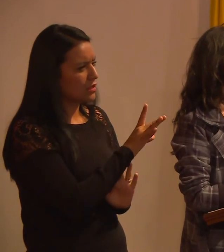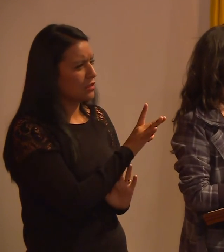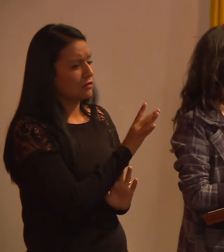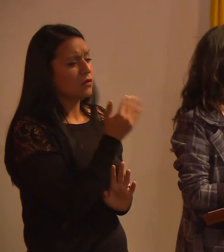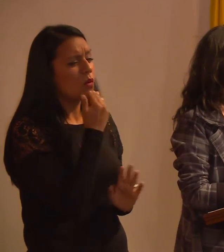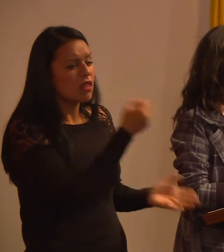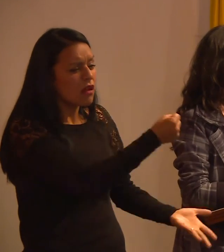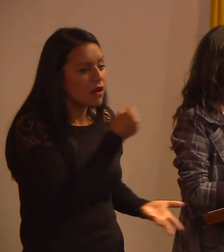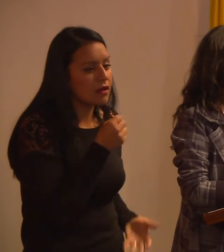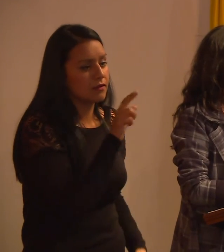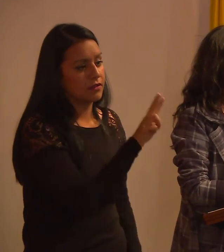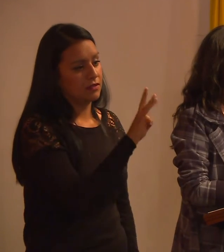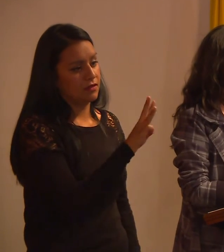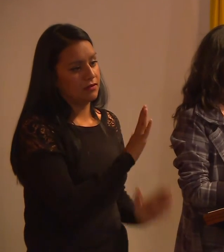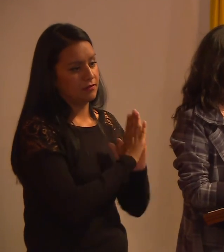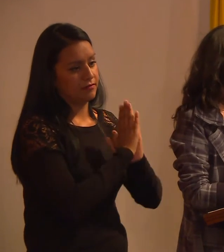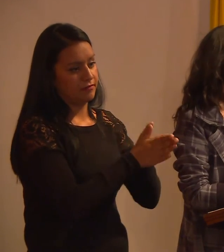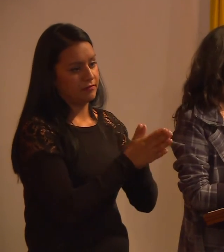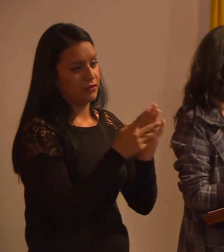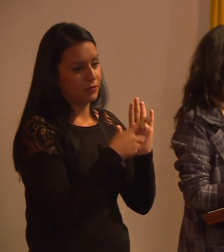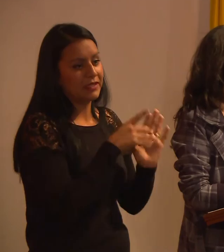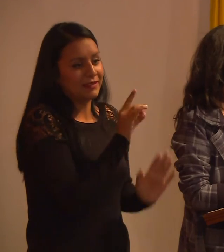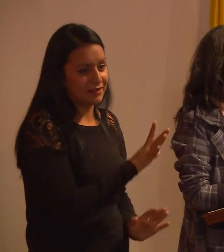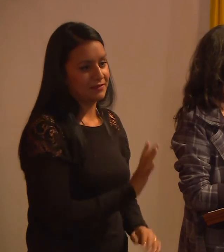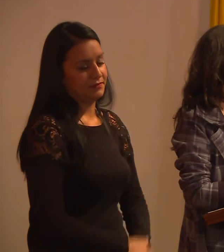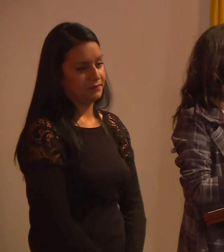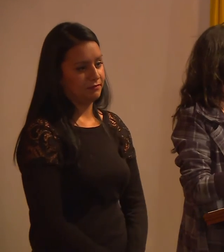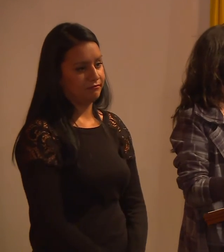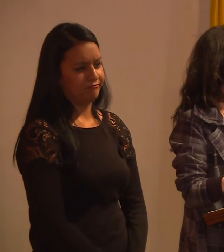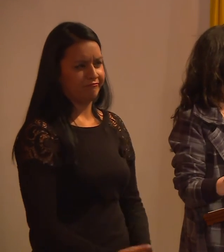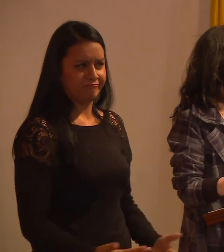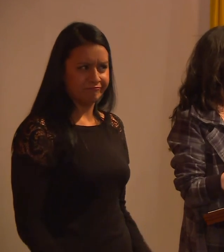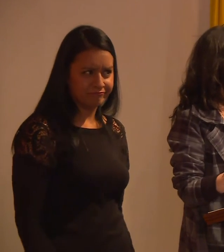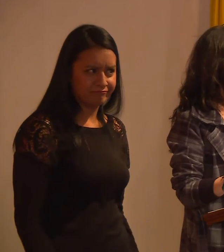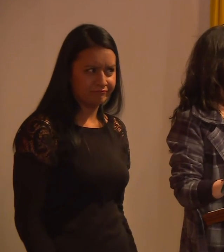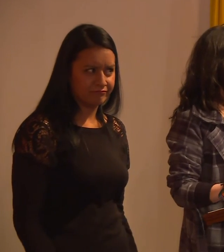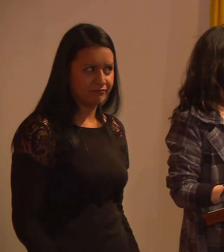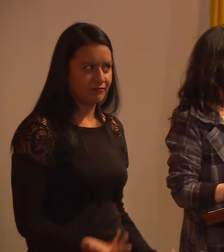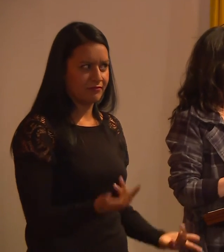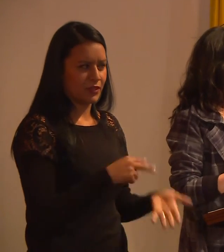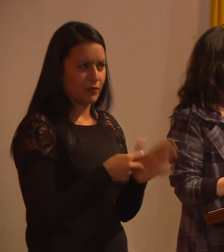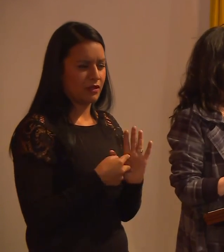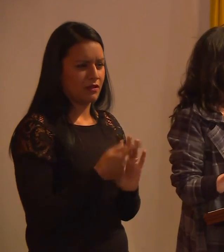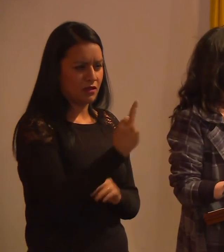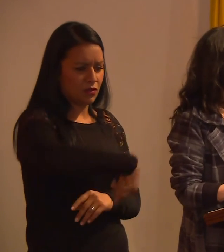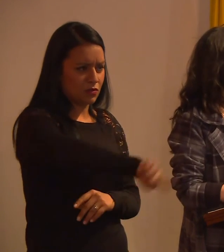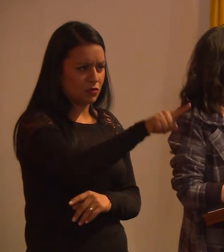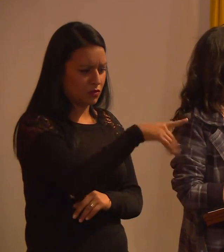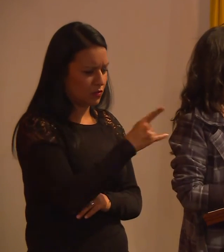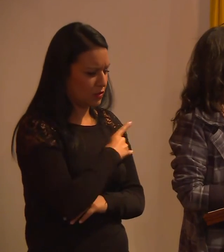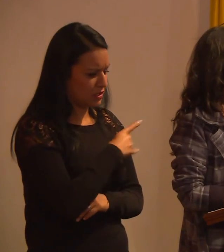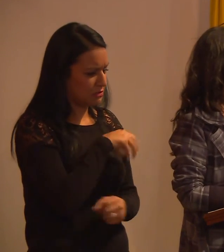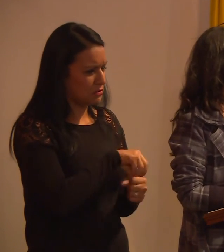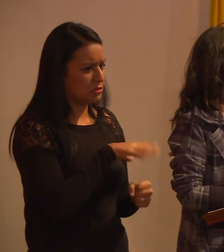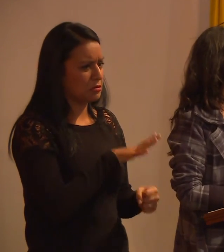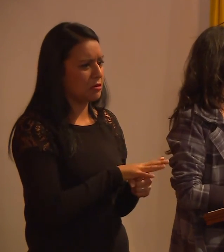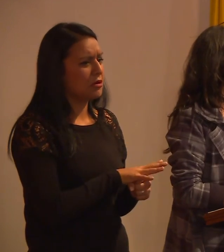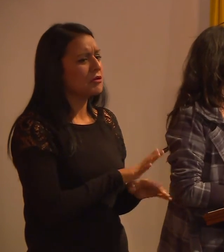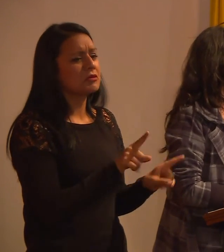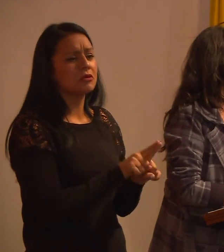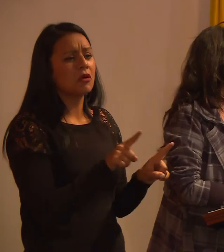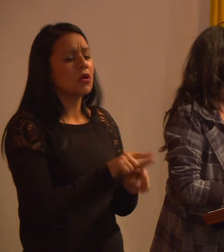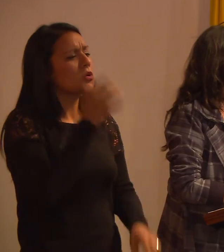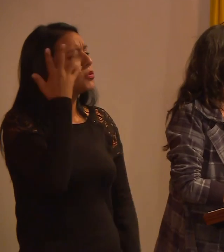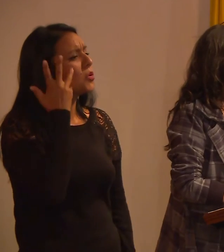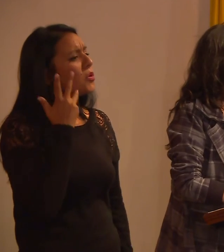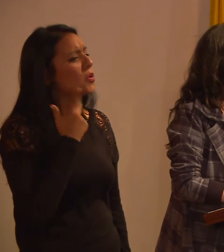el 23 de diciembre del 2015, o sea, como si nosotros en las universidades públicas vivieran su